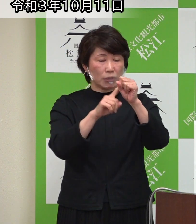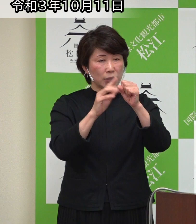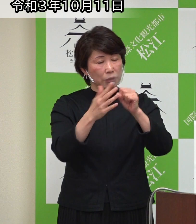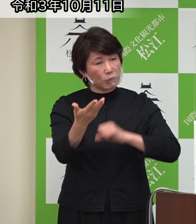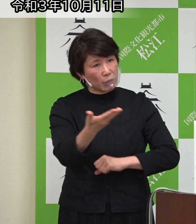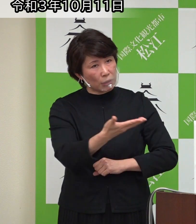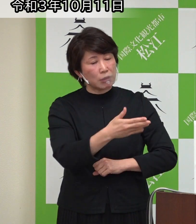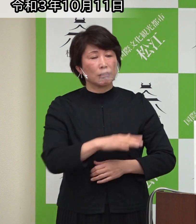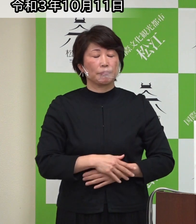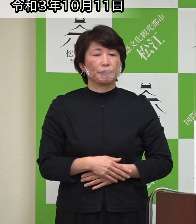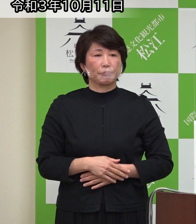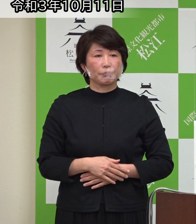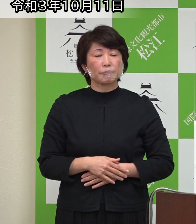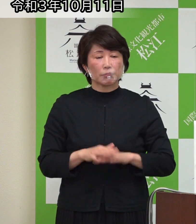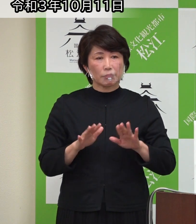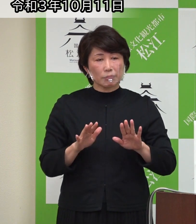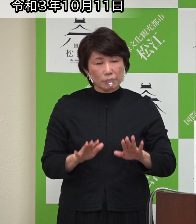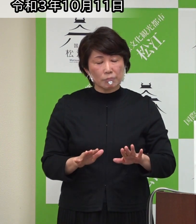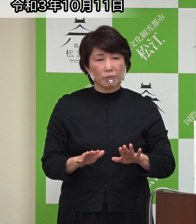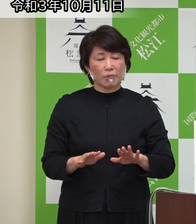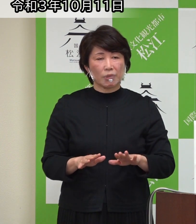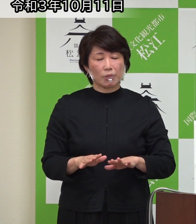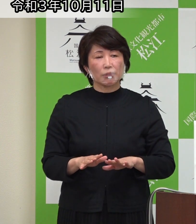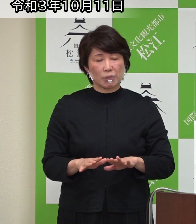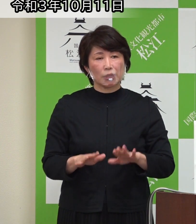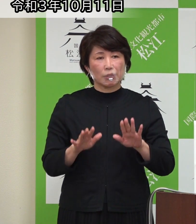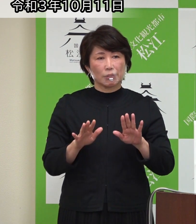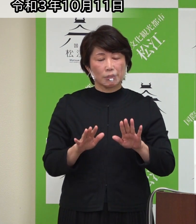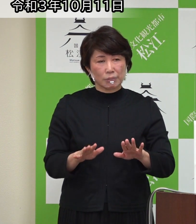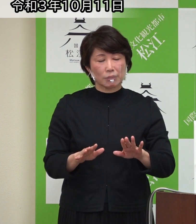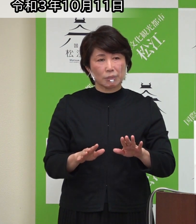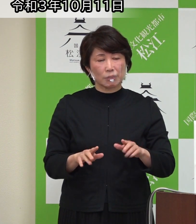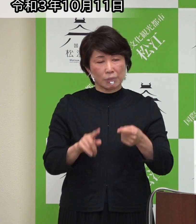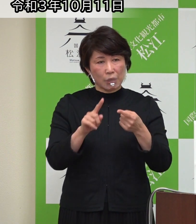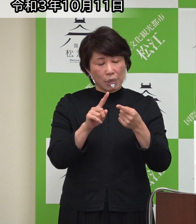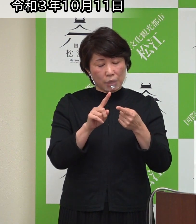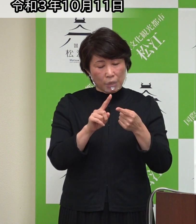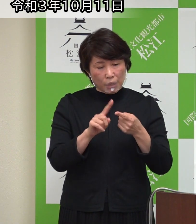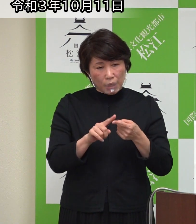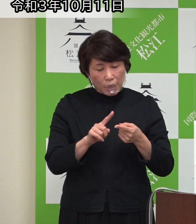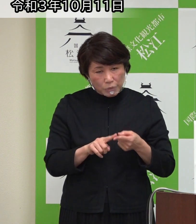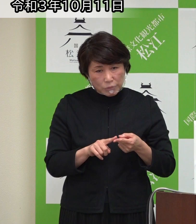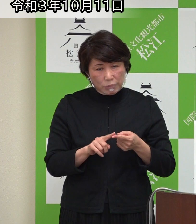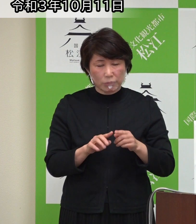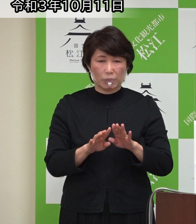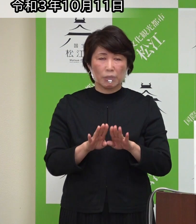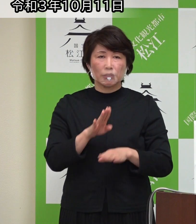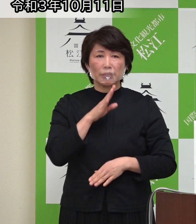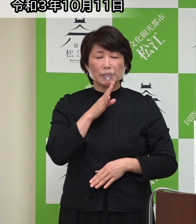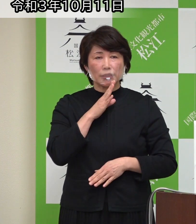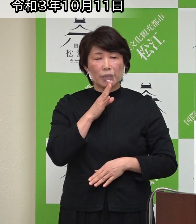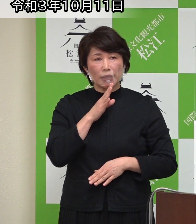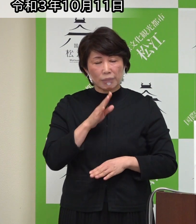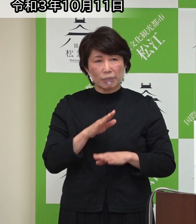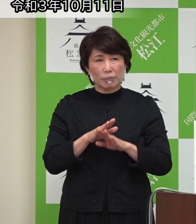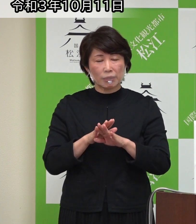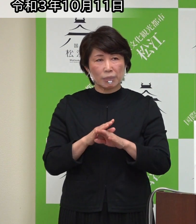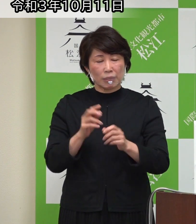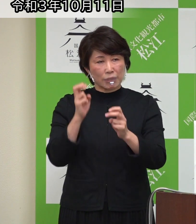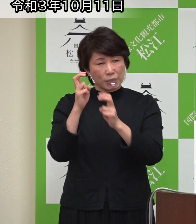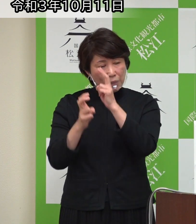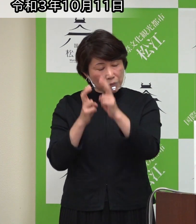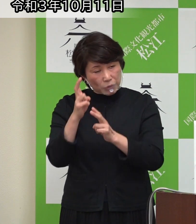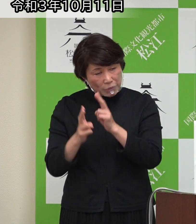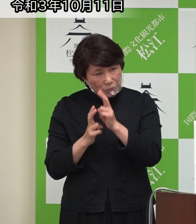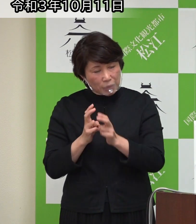はい、いわゆる適合性審査ですねに、通過したということですけれども、適合性審査の審査基準の前提